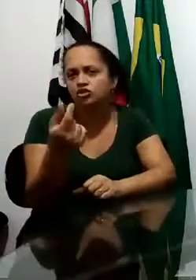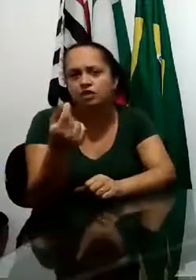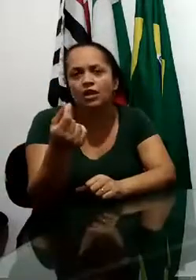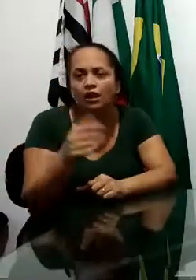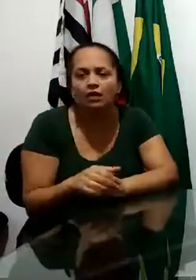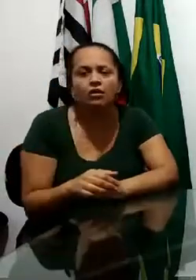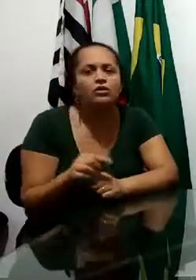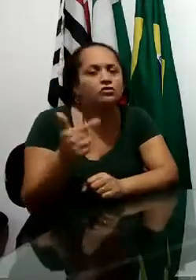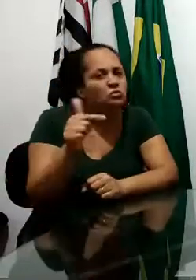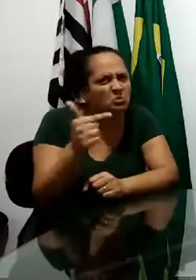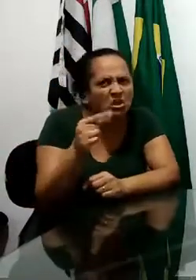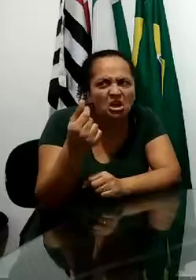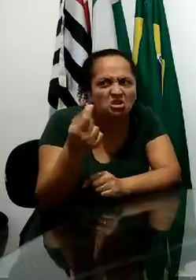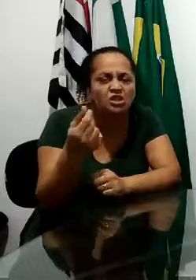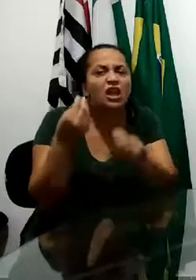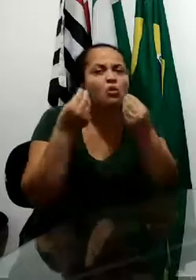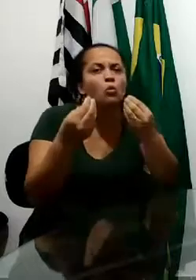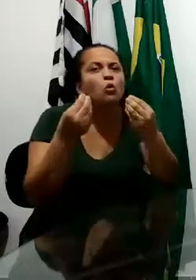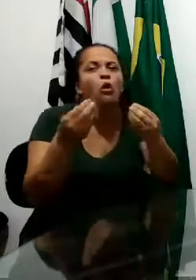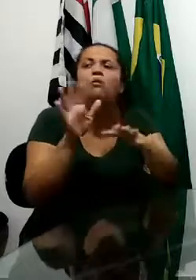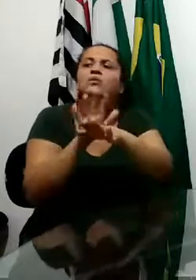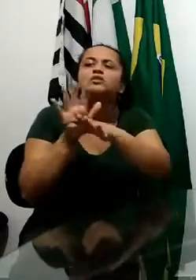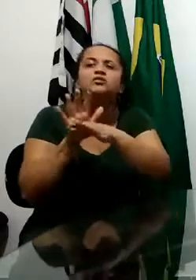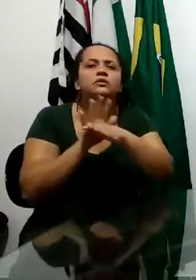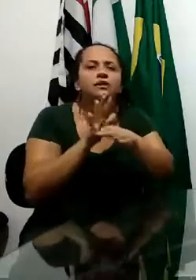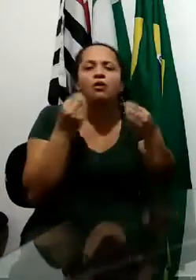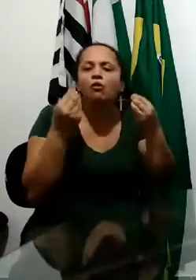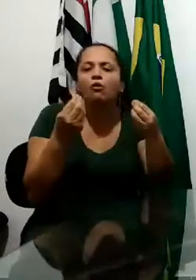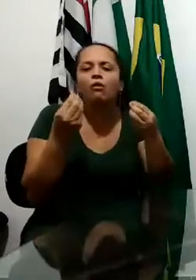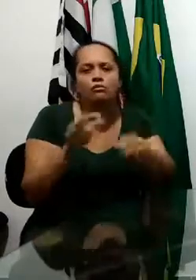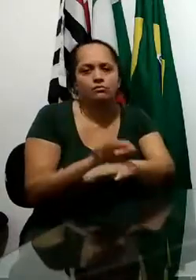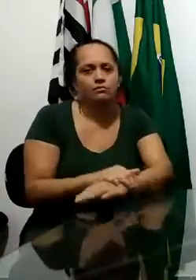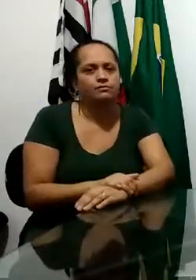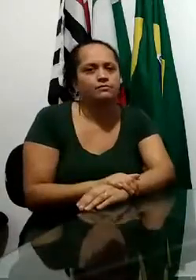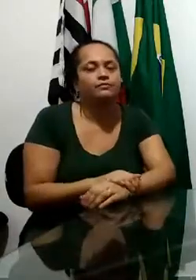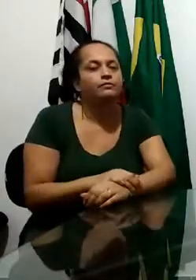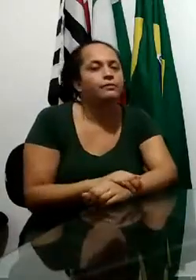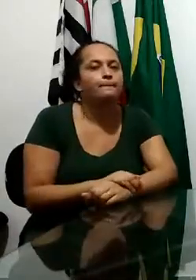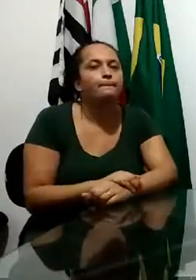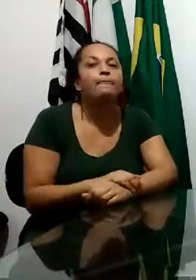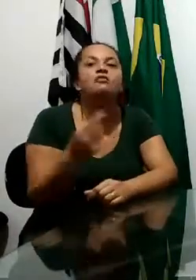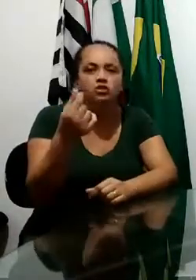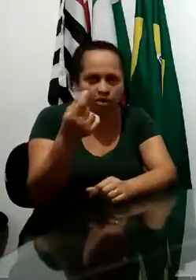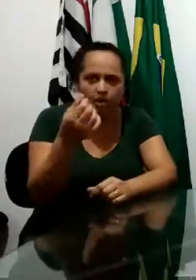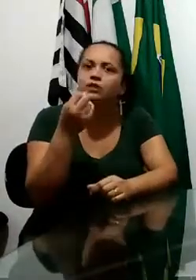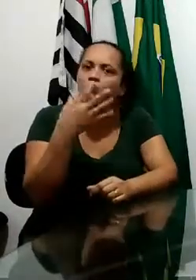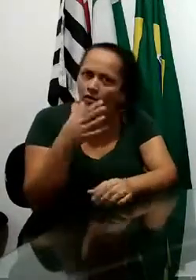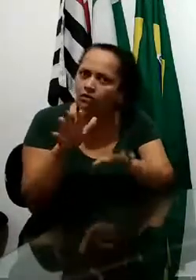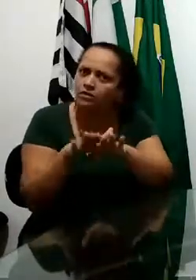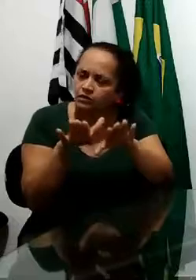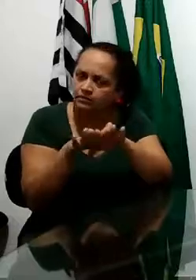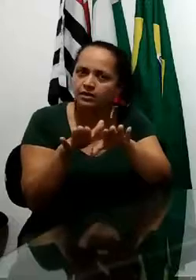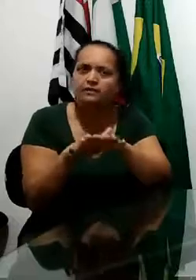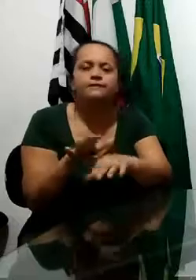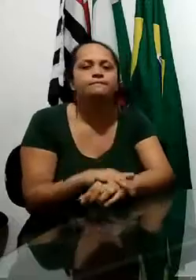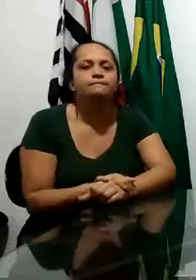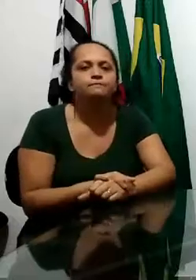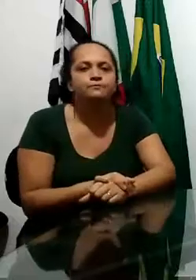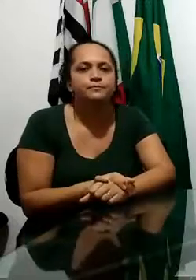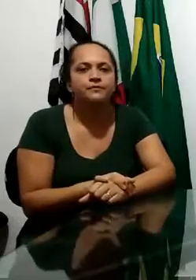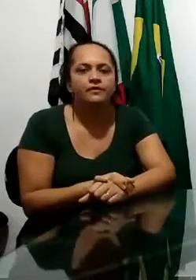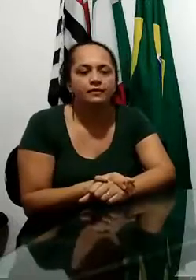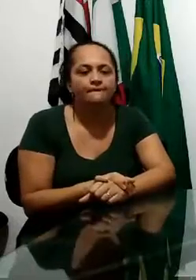não tem como ela ficar aberta e cumprir o seu papel na sociedade. Não tem. O dinheiro atende a tudo. Né? É